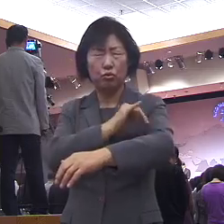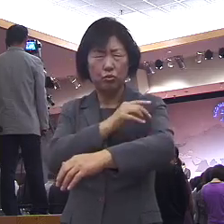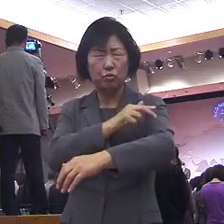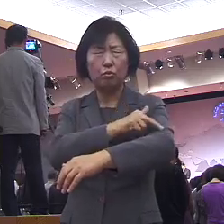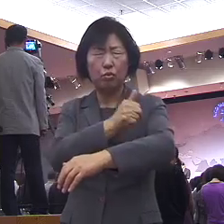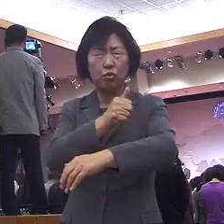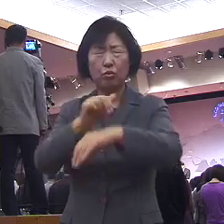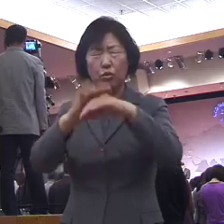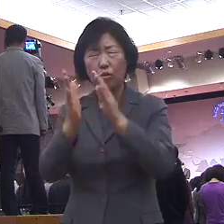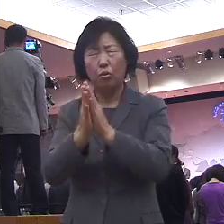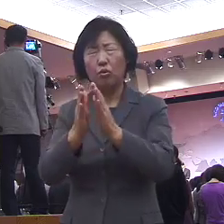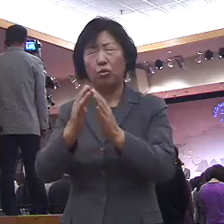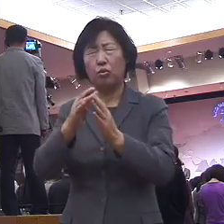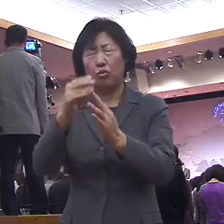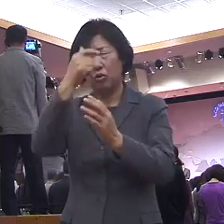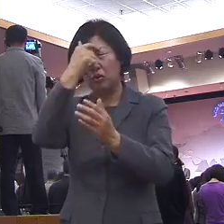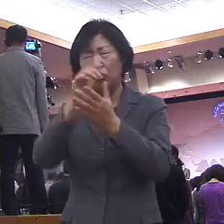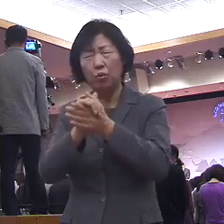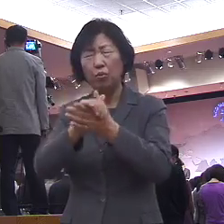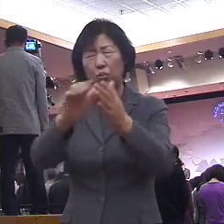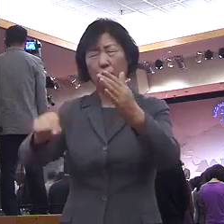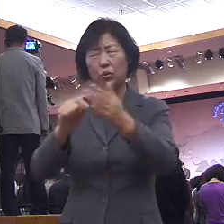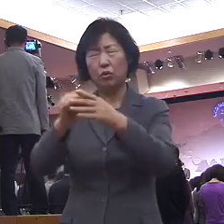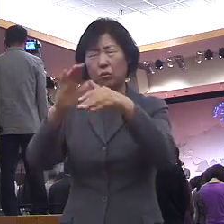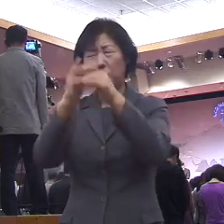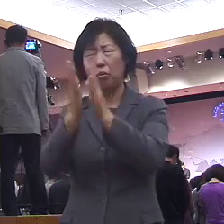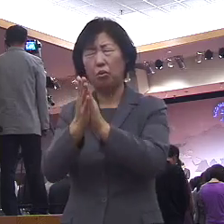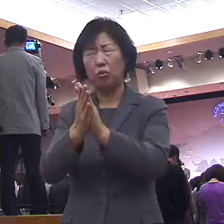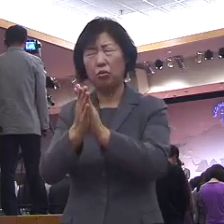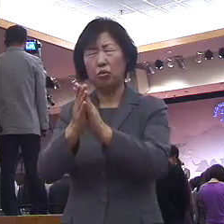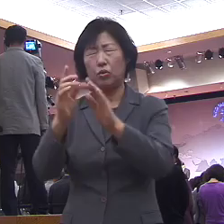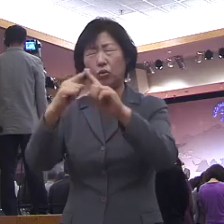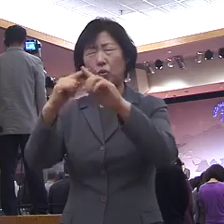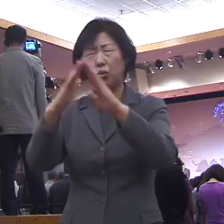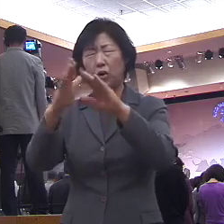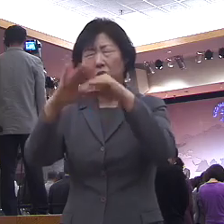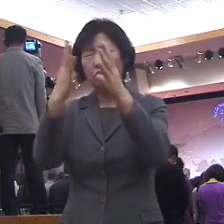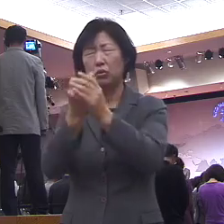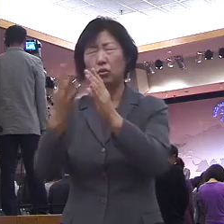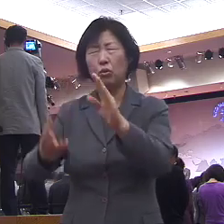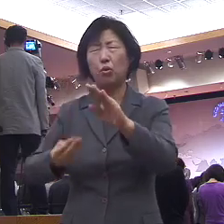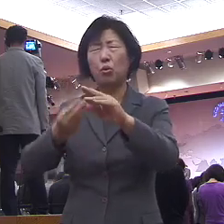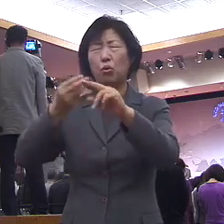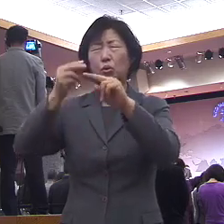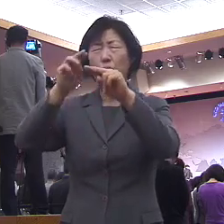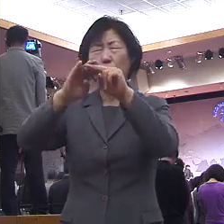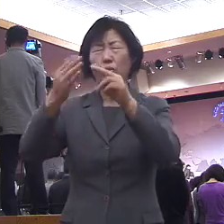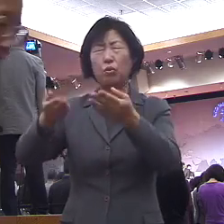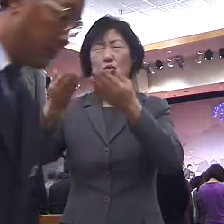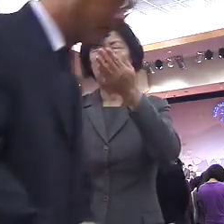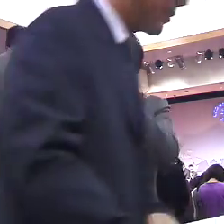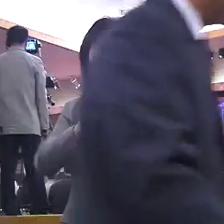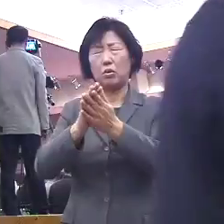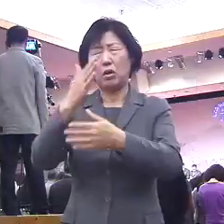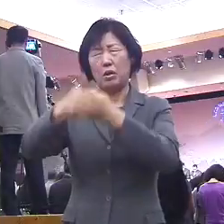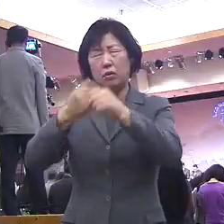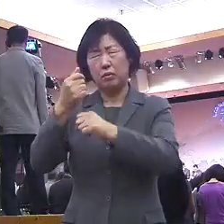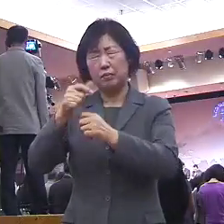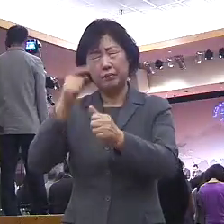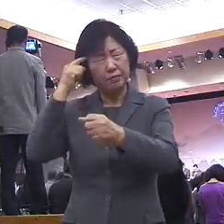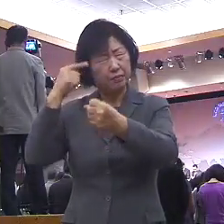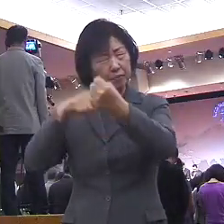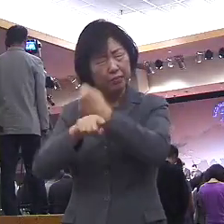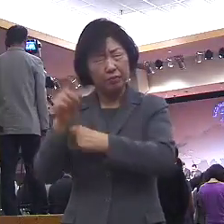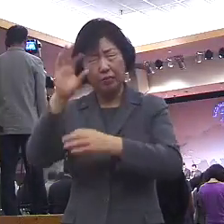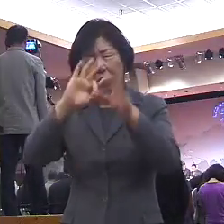대화, 고민, 기도 가운데 교회 전체에 올려드립니다. 부족한 인간들이 하나님의 뜻을 구하며 저희 교회가 하나님